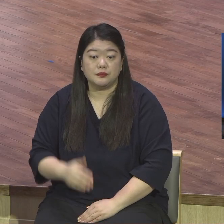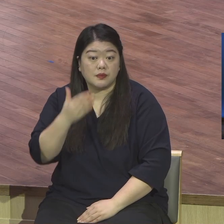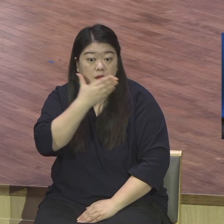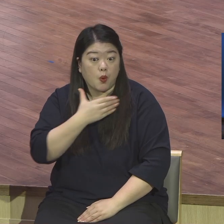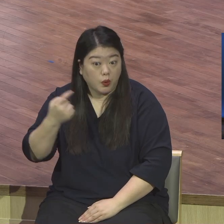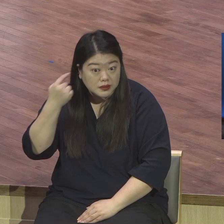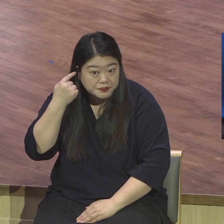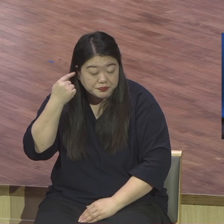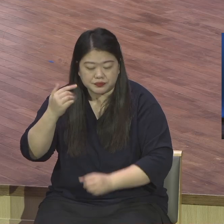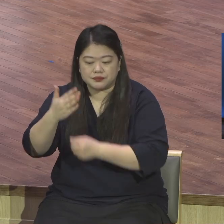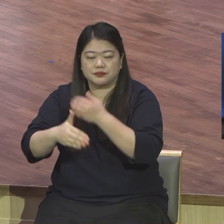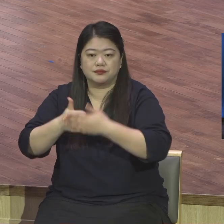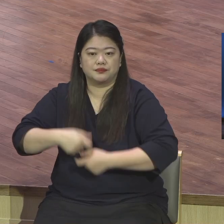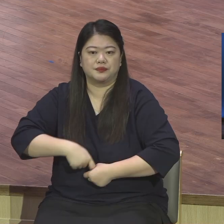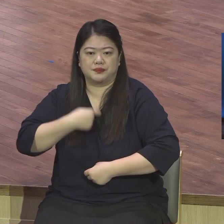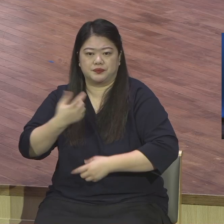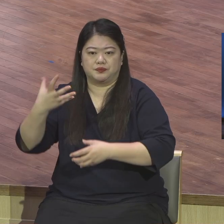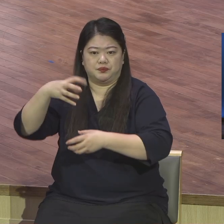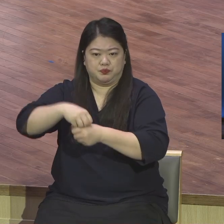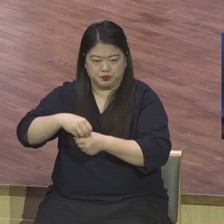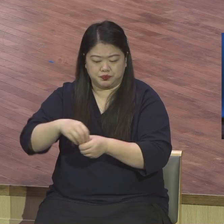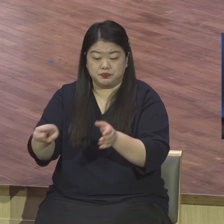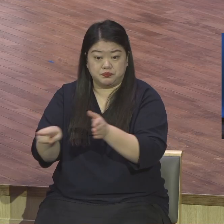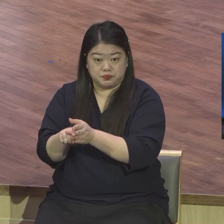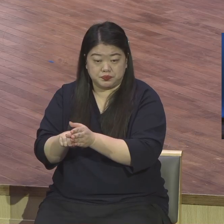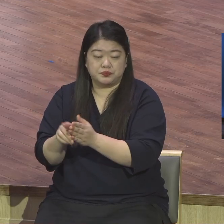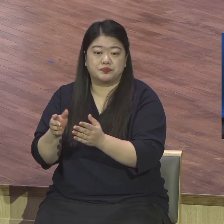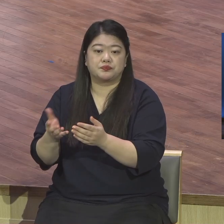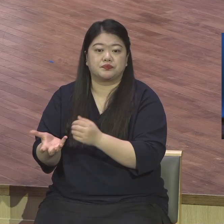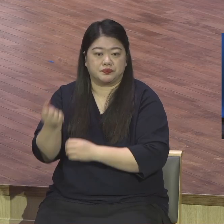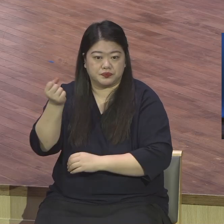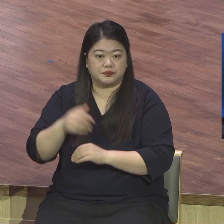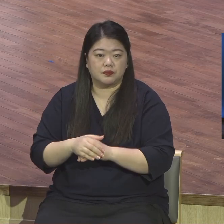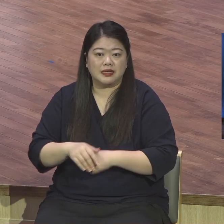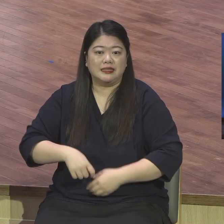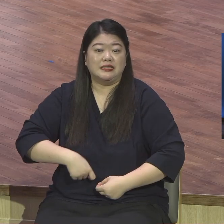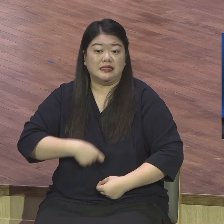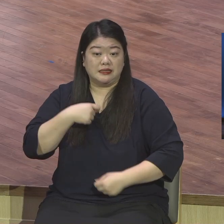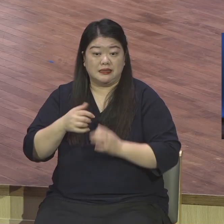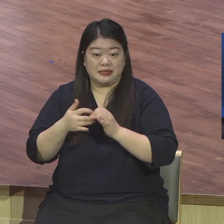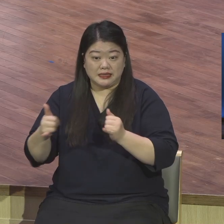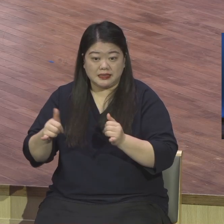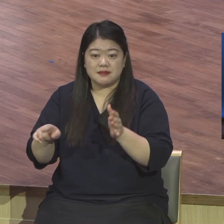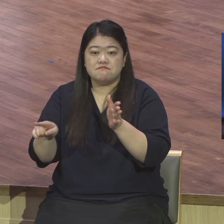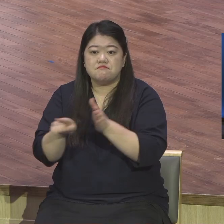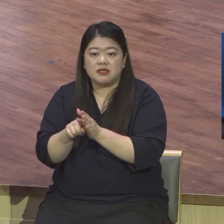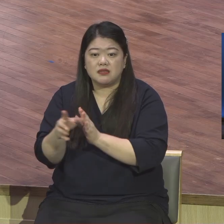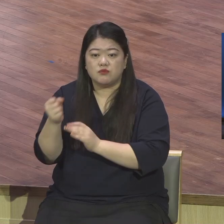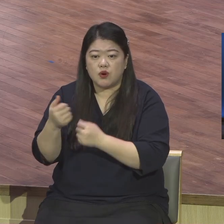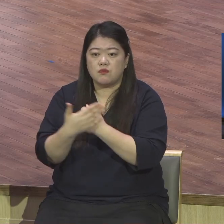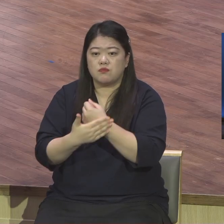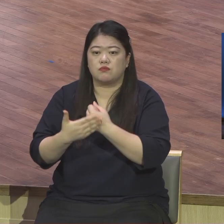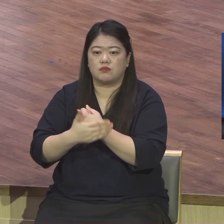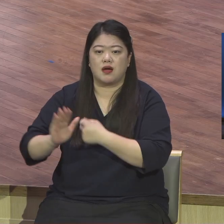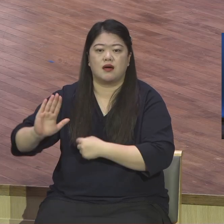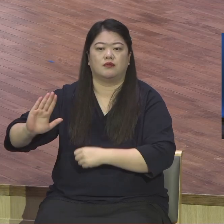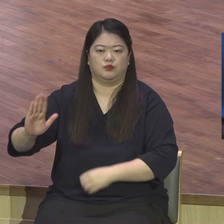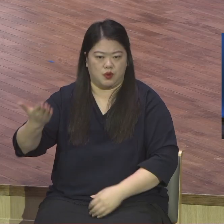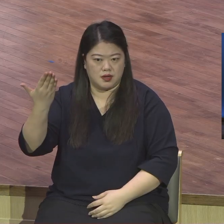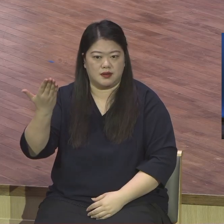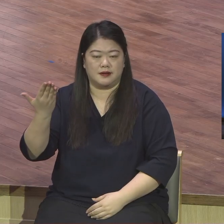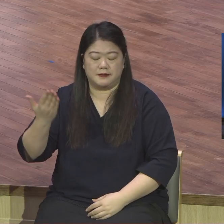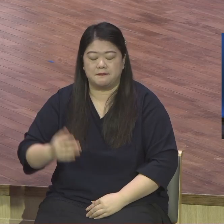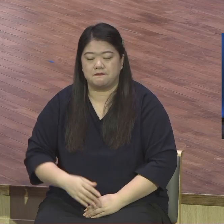의가 나타나서 믿음으로 믿음에 이르게 하나니 기록된 바 오직 의인은 믿음으로 말미암아 살리라 함과